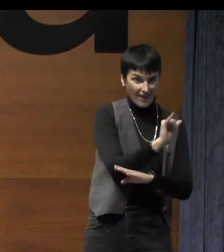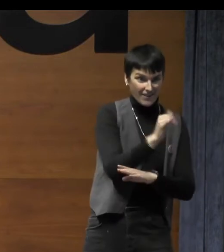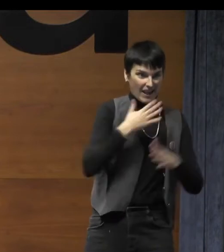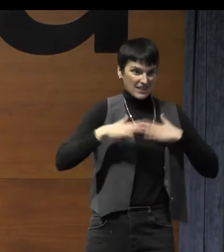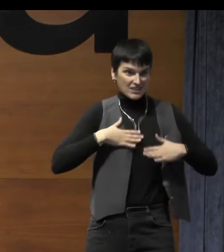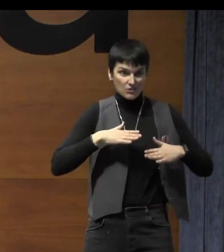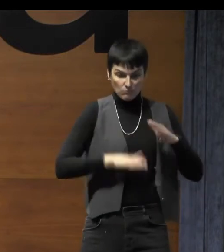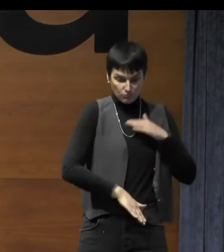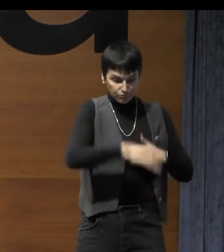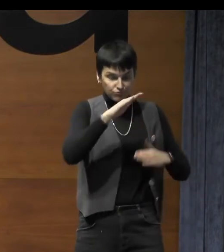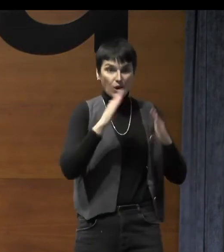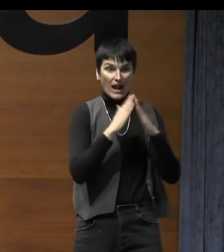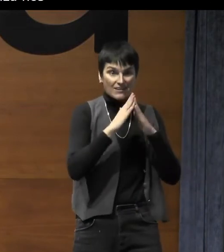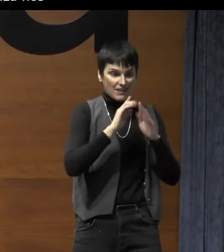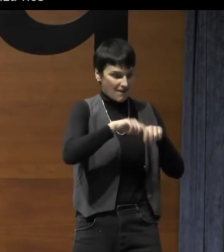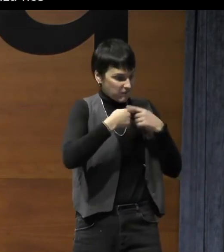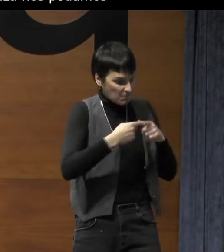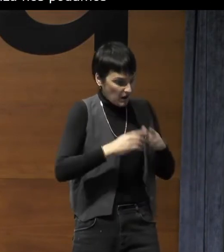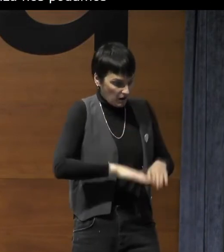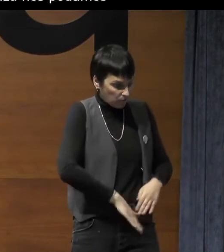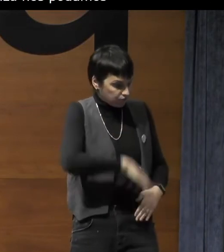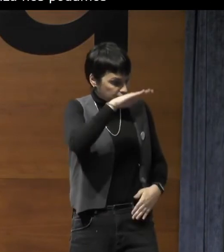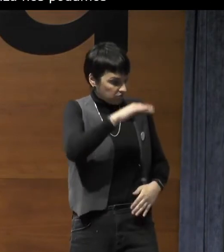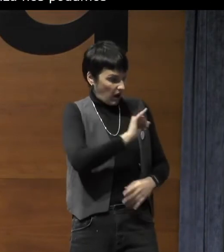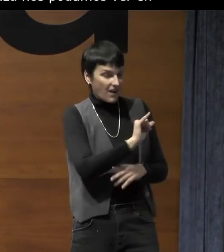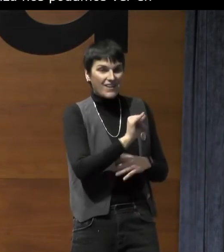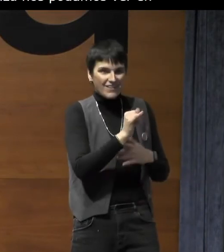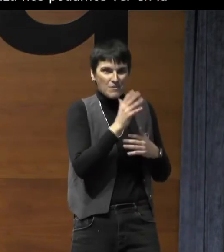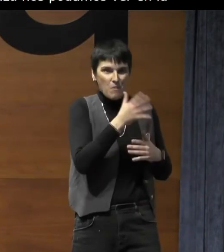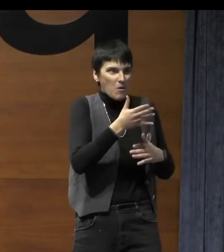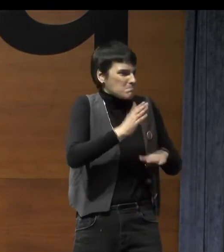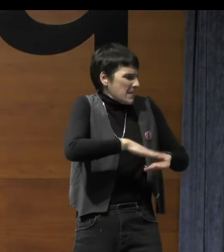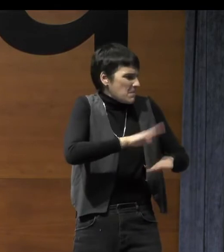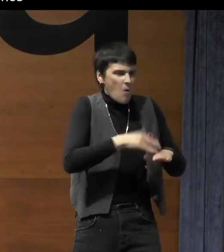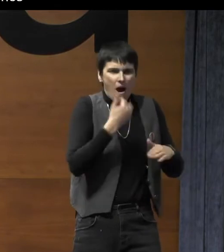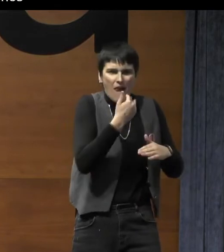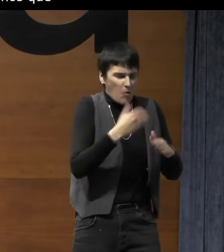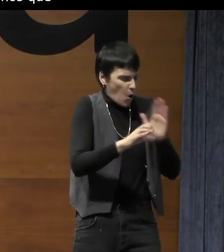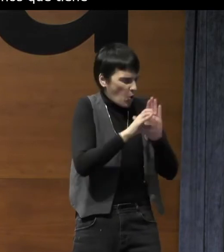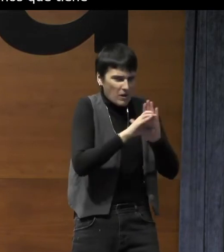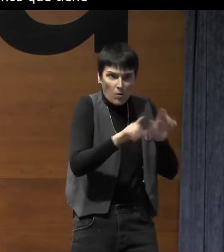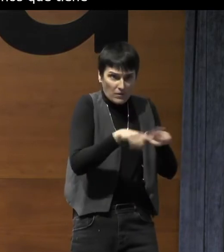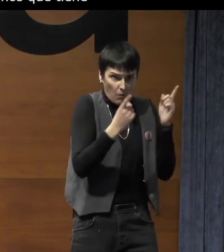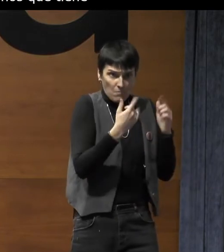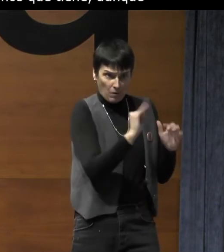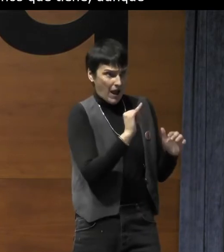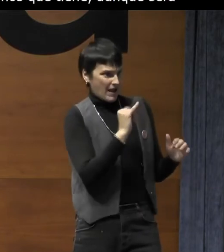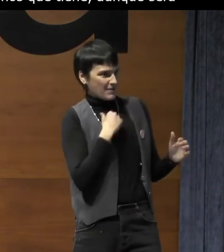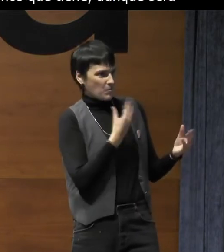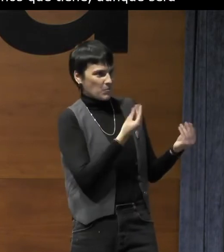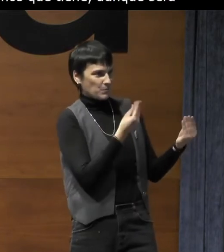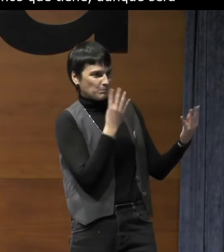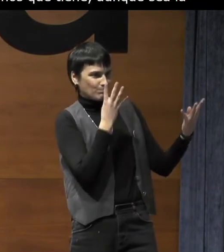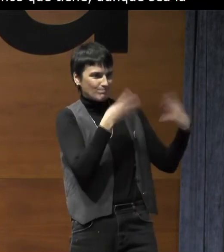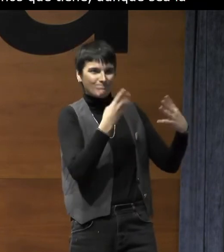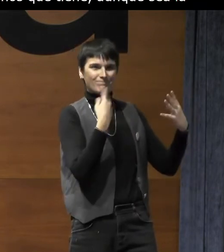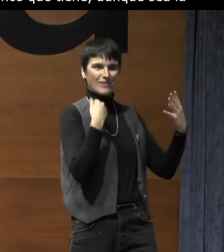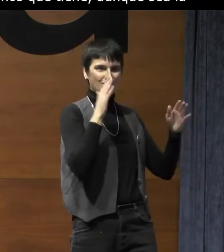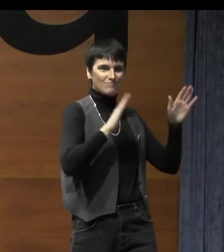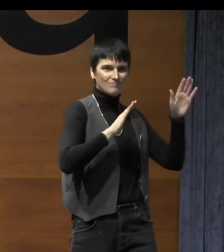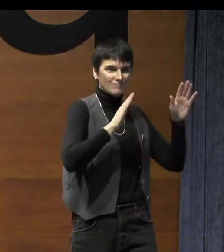de que la lengua de signos que tiene, aunque sea la lengua de signos de herencia de su